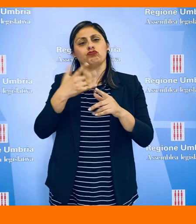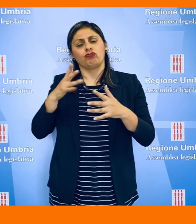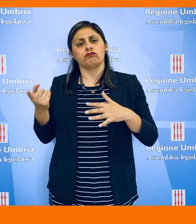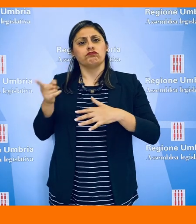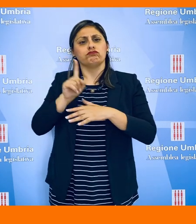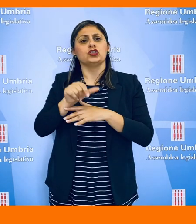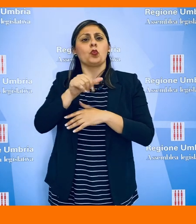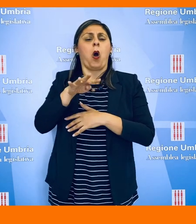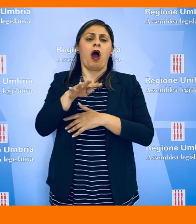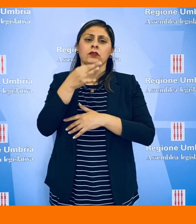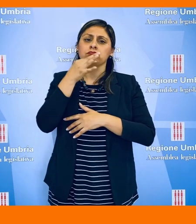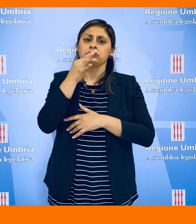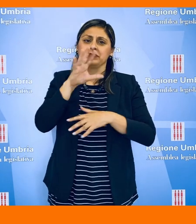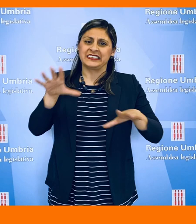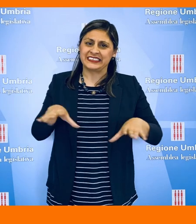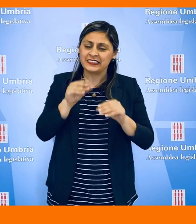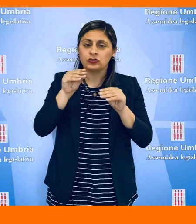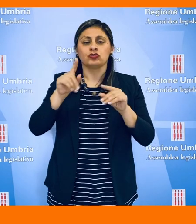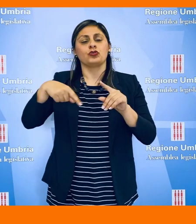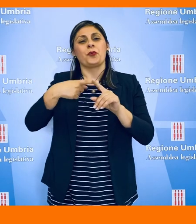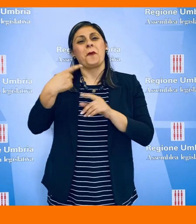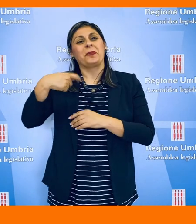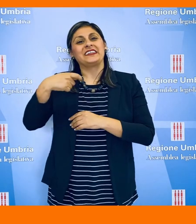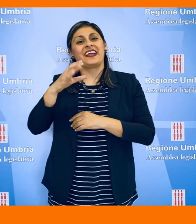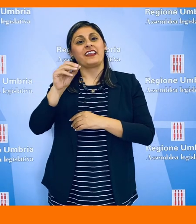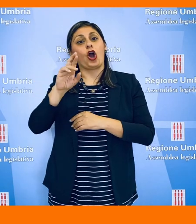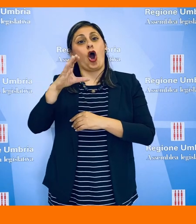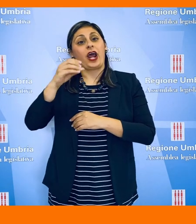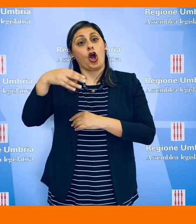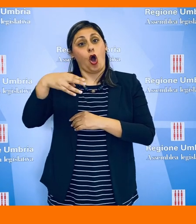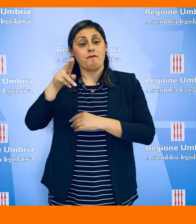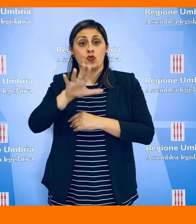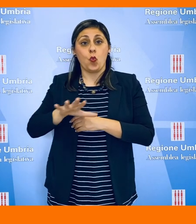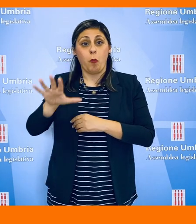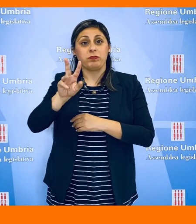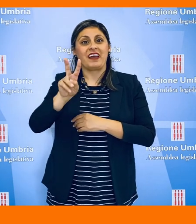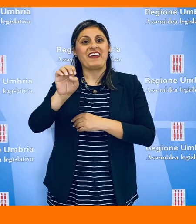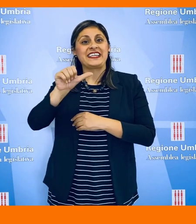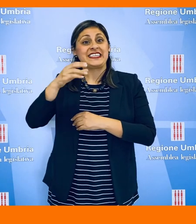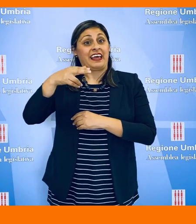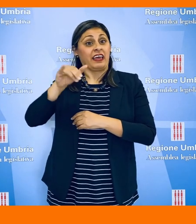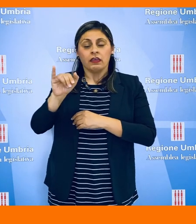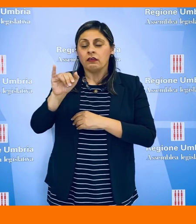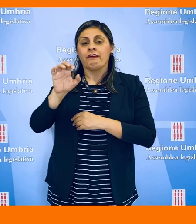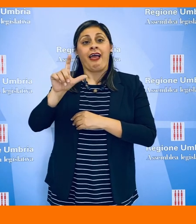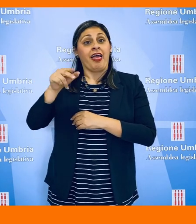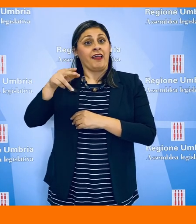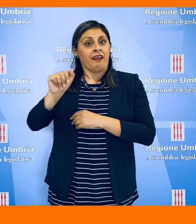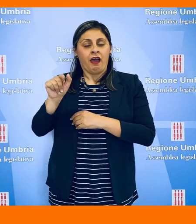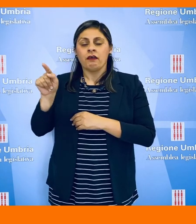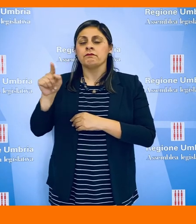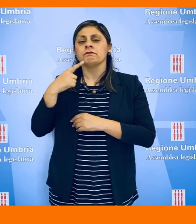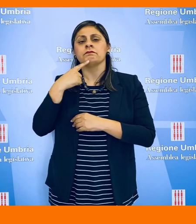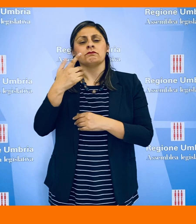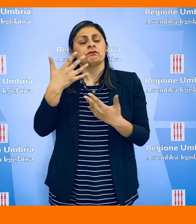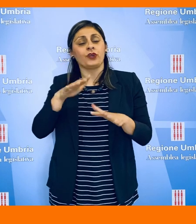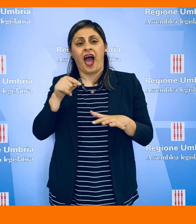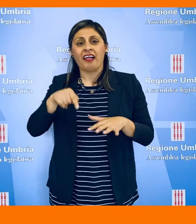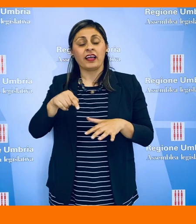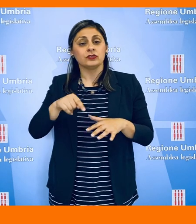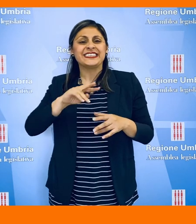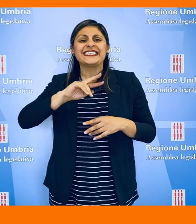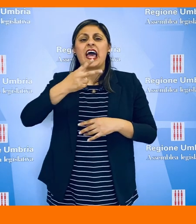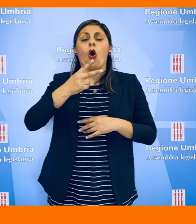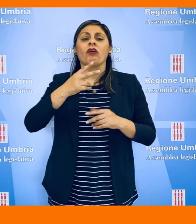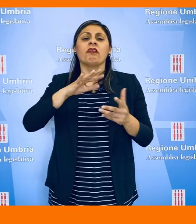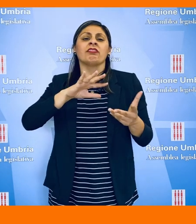presidente dell'Assemblea legislativa, Marco Squalta, e dalla presidente del Corecom Umbria, Elena Veschi, è È stato evidenziato che è in